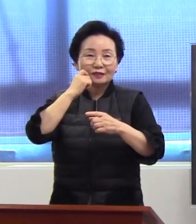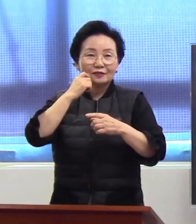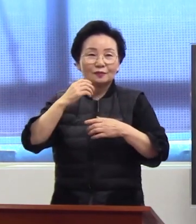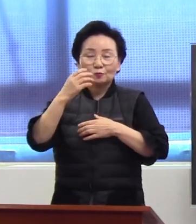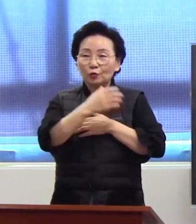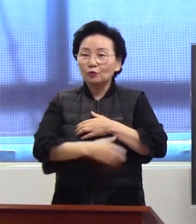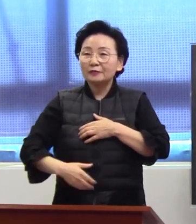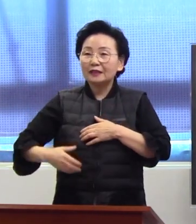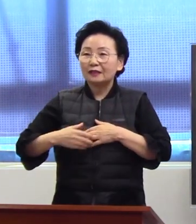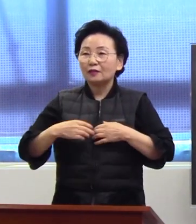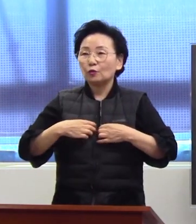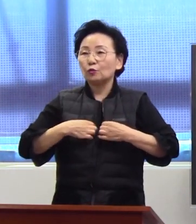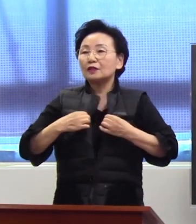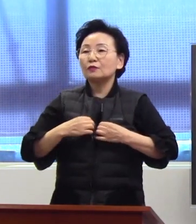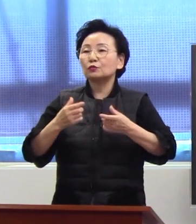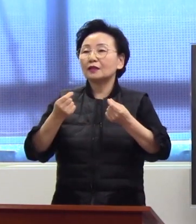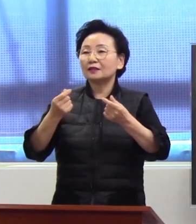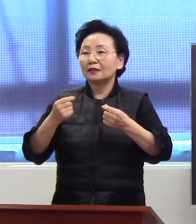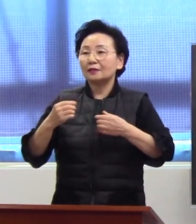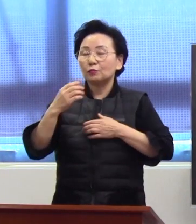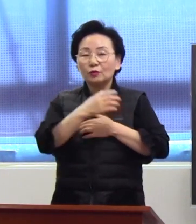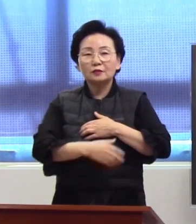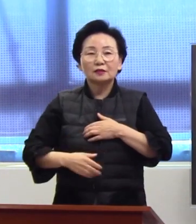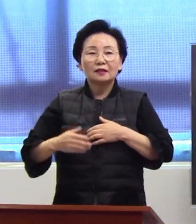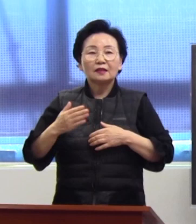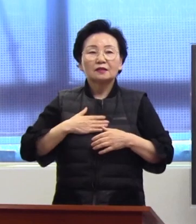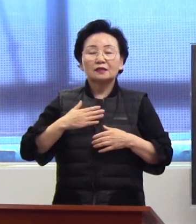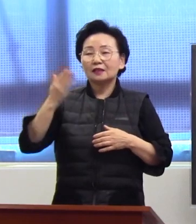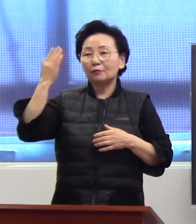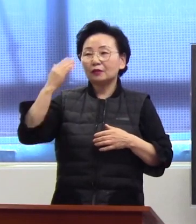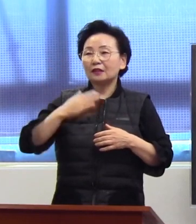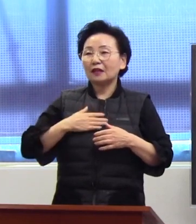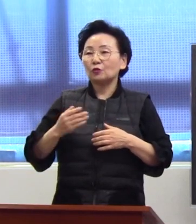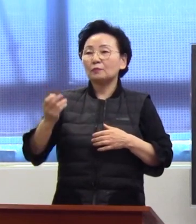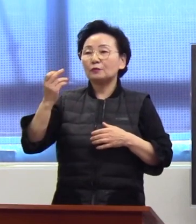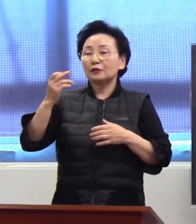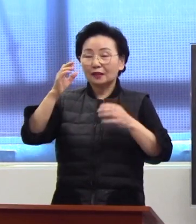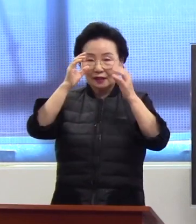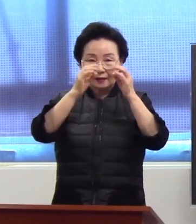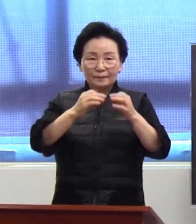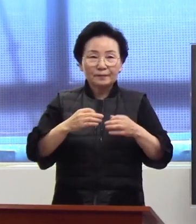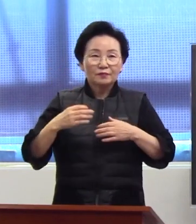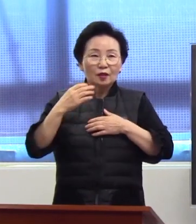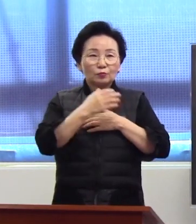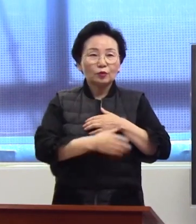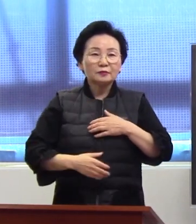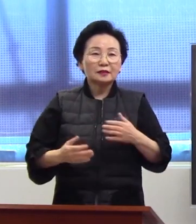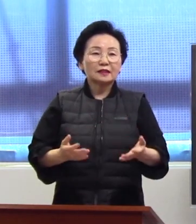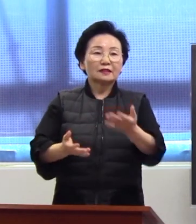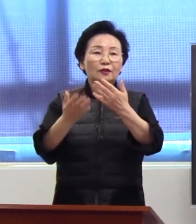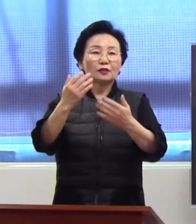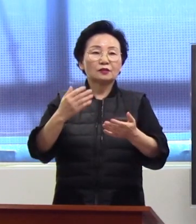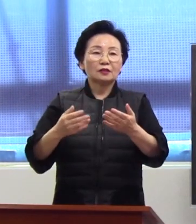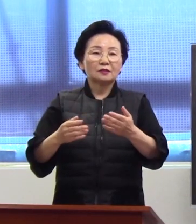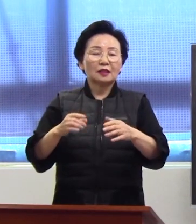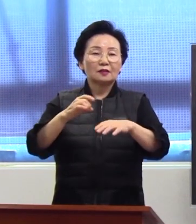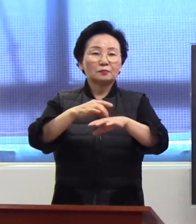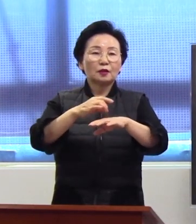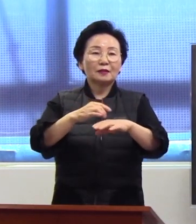못하잖아요. 몸이 옷하고 똑같아. 몸은 지난번에 나 오빠 보니까 몸은 그냥 태워서 그냥 뼈만